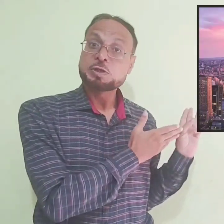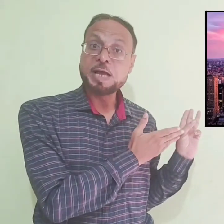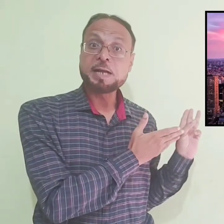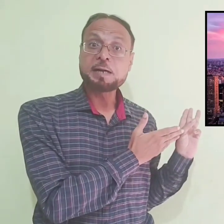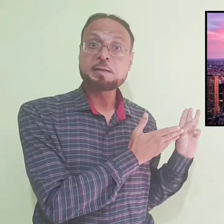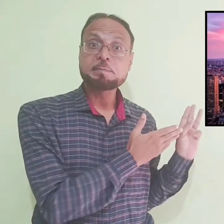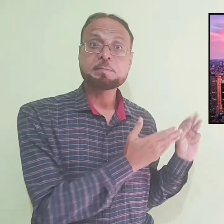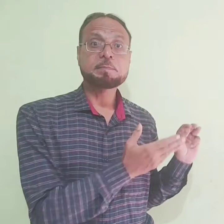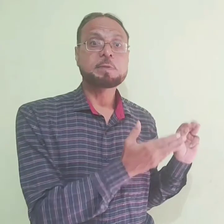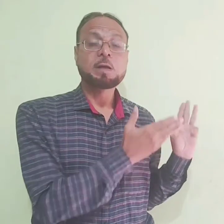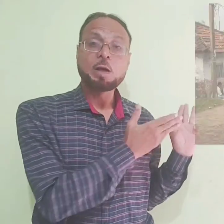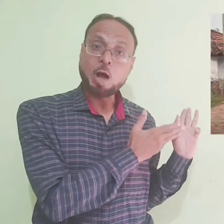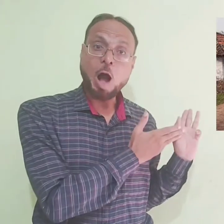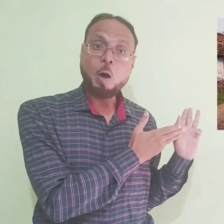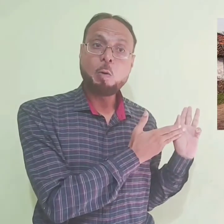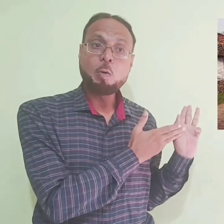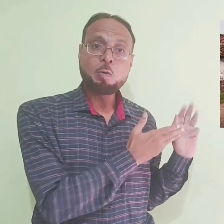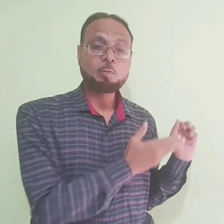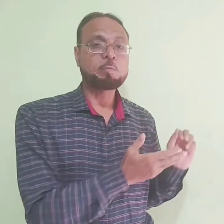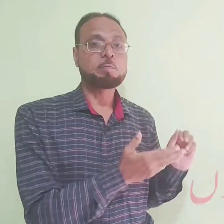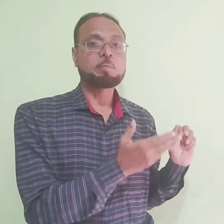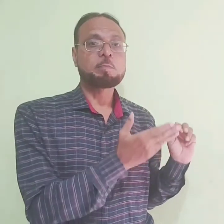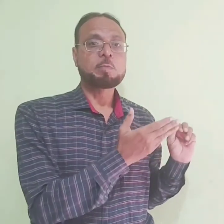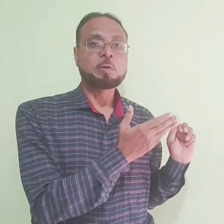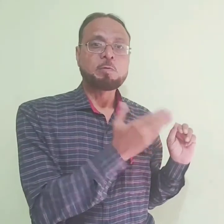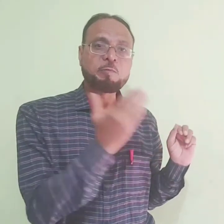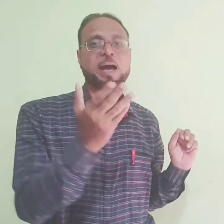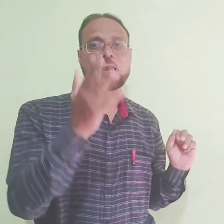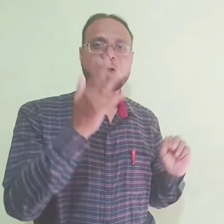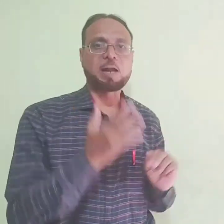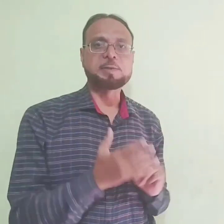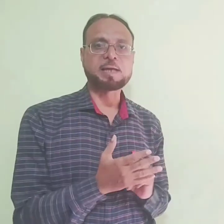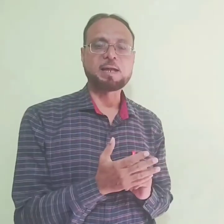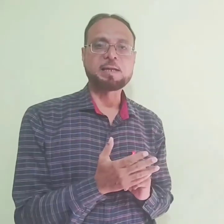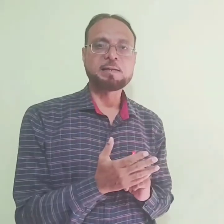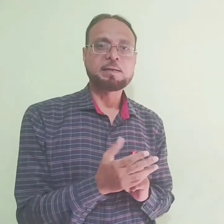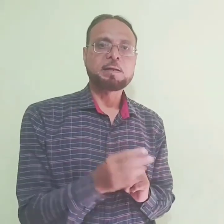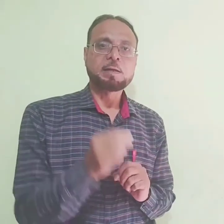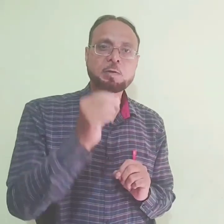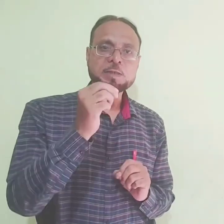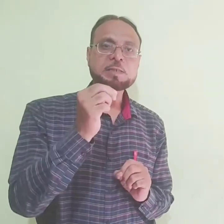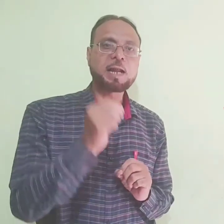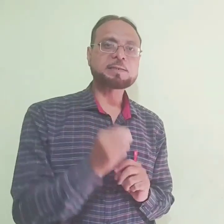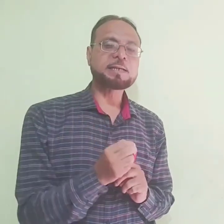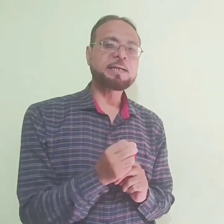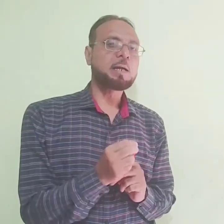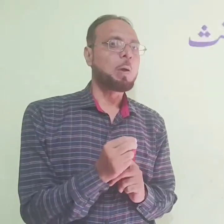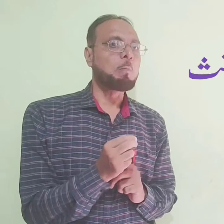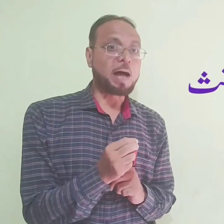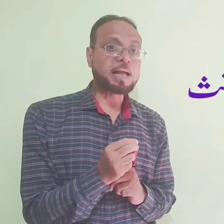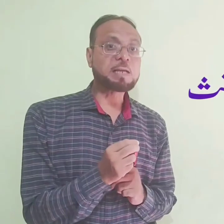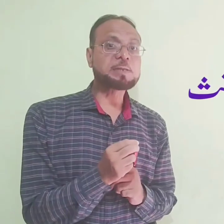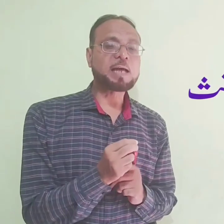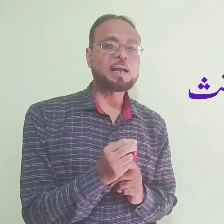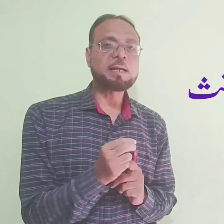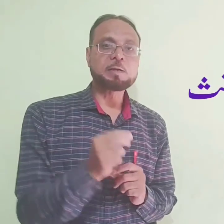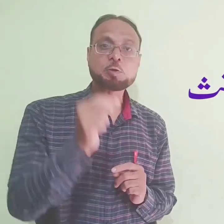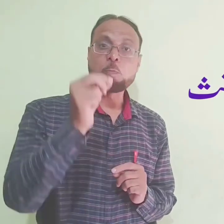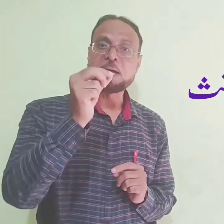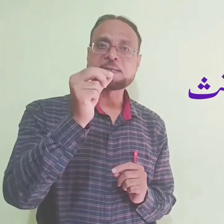शहर, गांव वगैरह वगैरह मिसालें हैं। इसी तरह से मादा की मिसालें जो बेजान